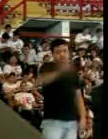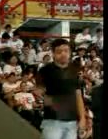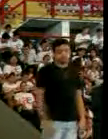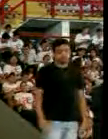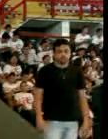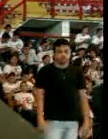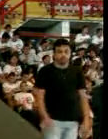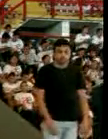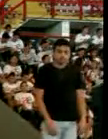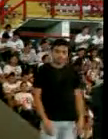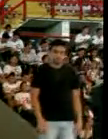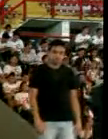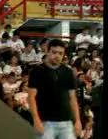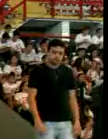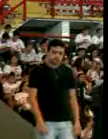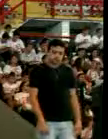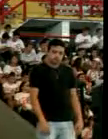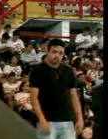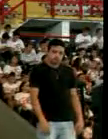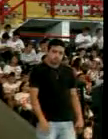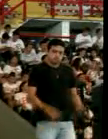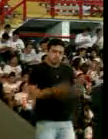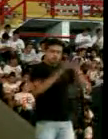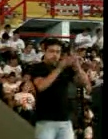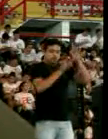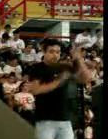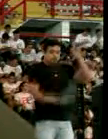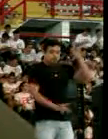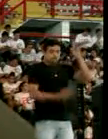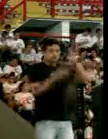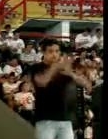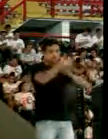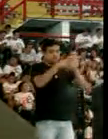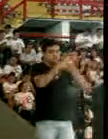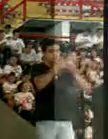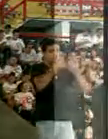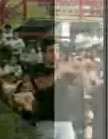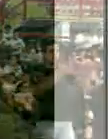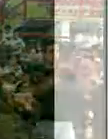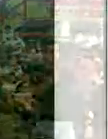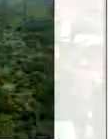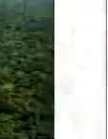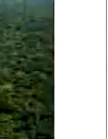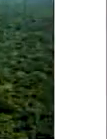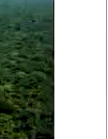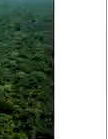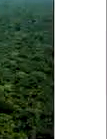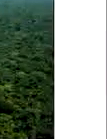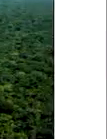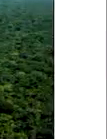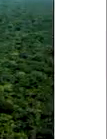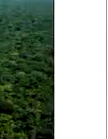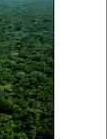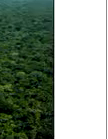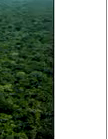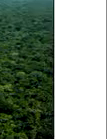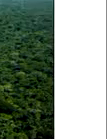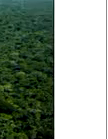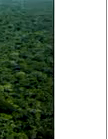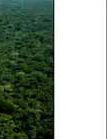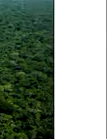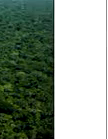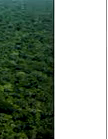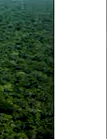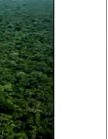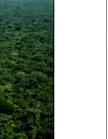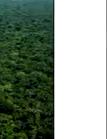em frente. O detalhamento vocês vão encontrar no texto de vocês, ok? Olha aí, pessoal. Olha